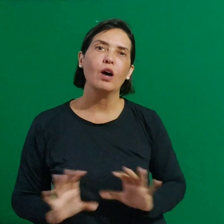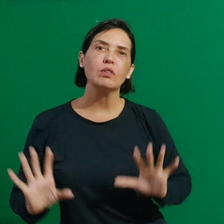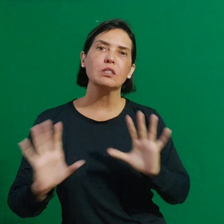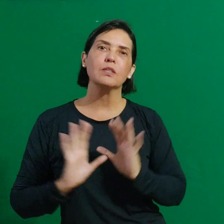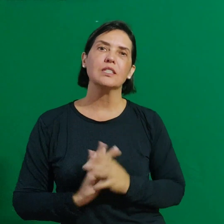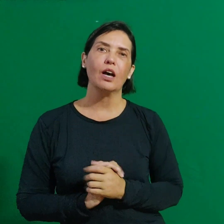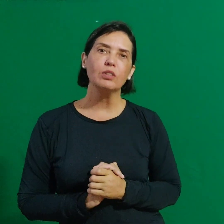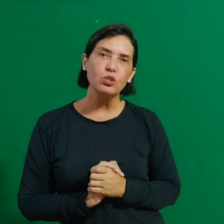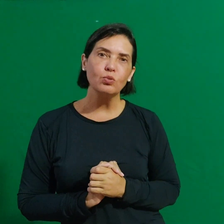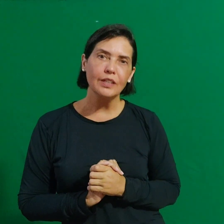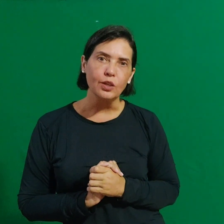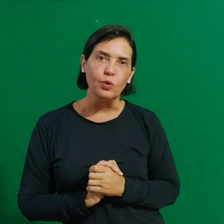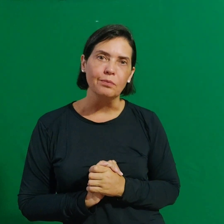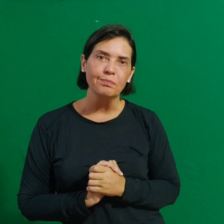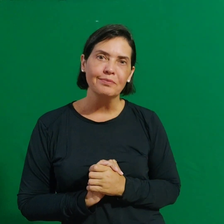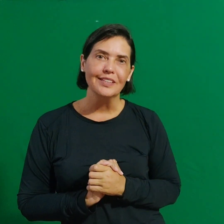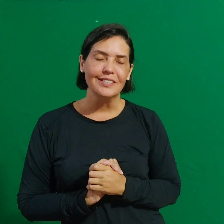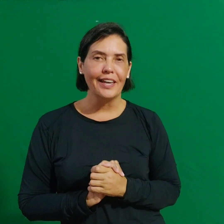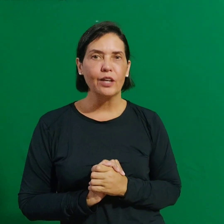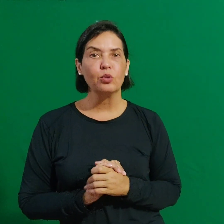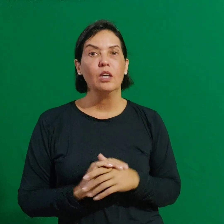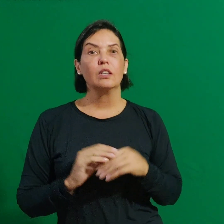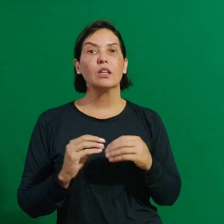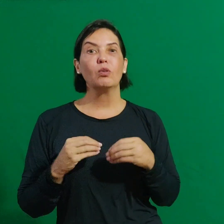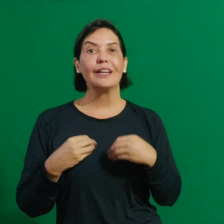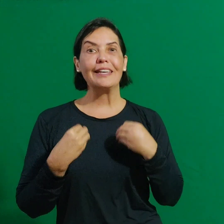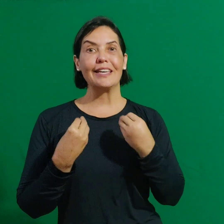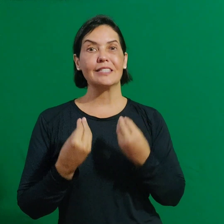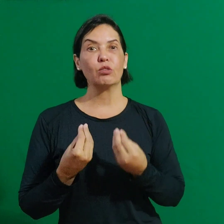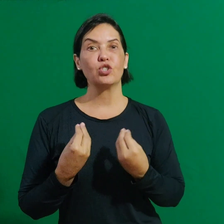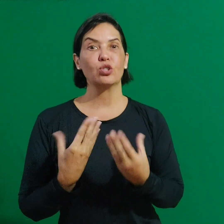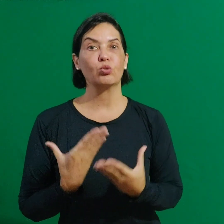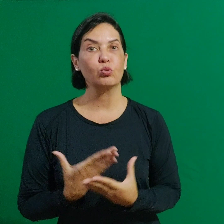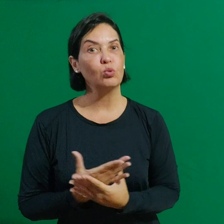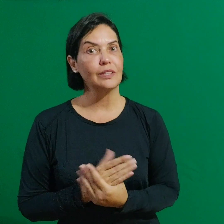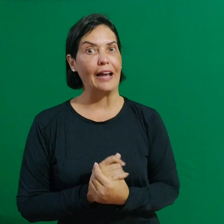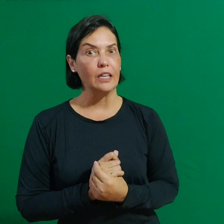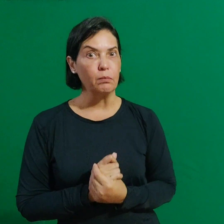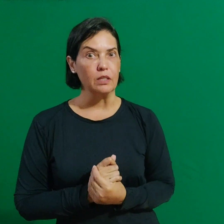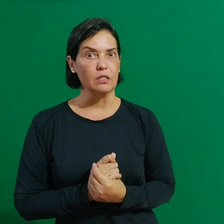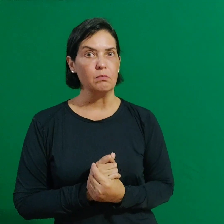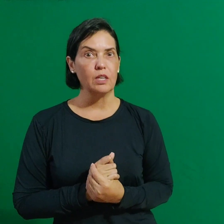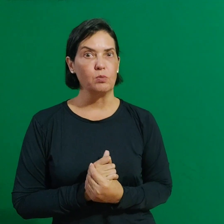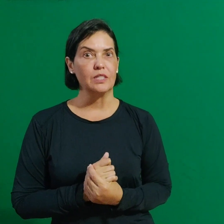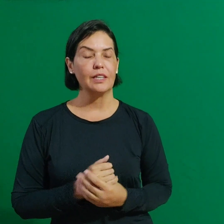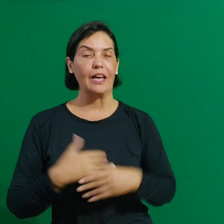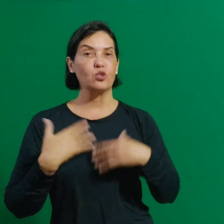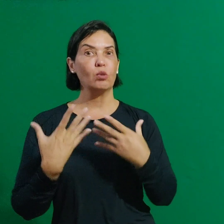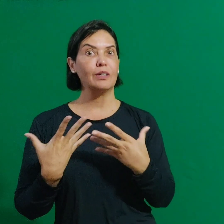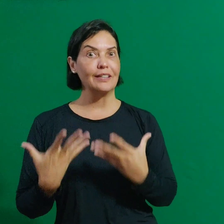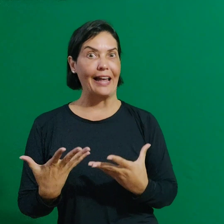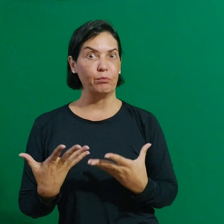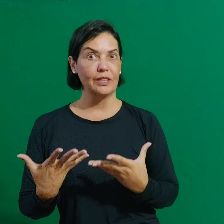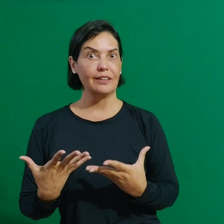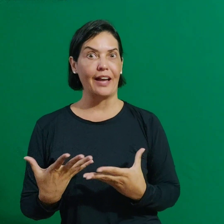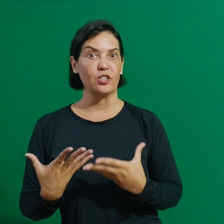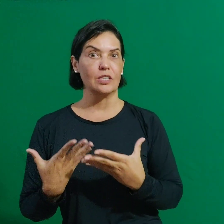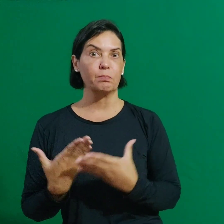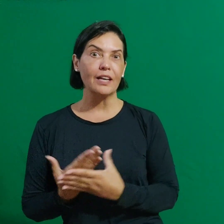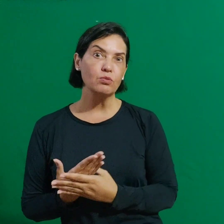e espacial da sua língua, certo? Então, em questão de estrutura da Libras, mesmo em si, a sua modalidade, a espaço